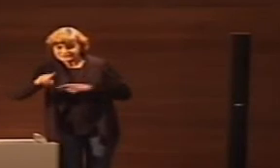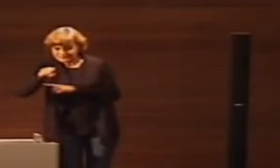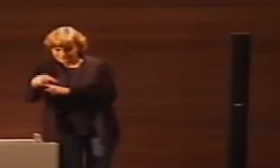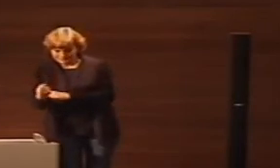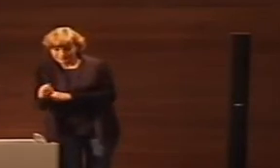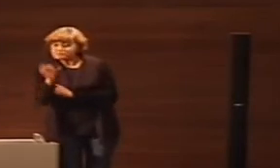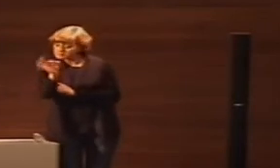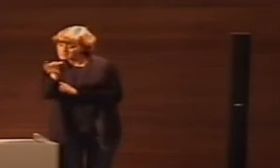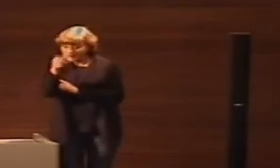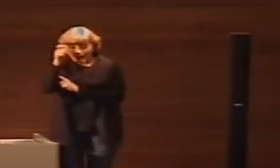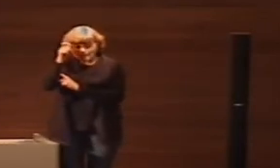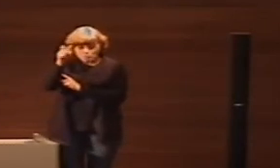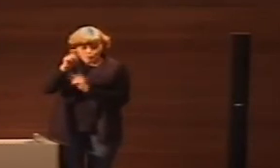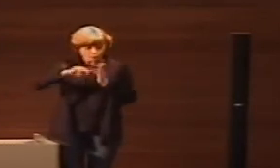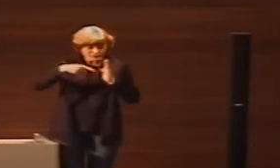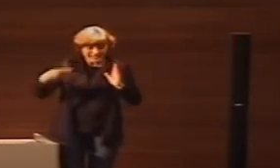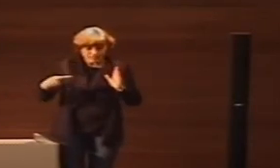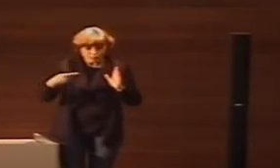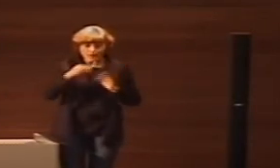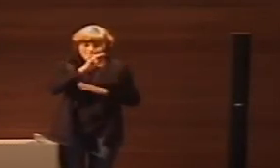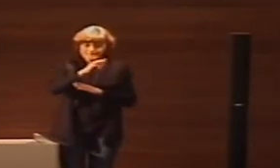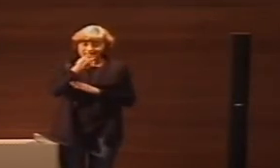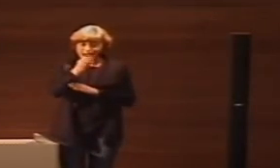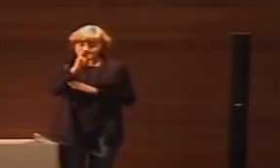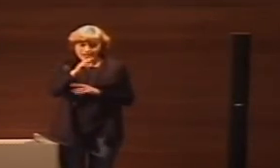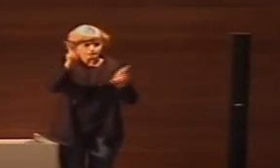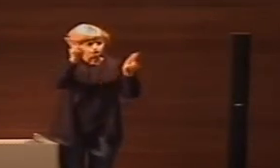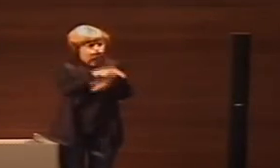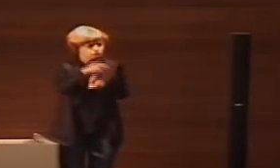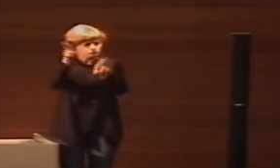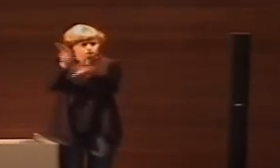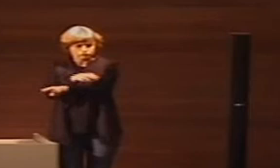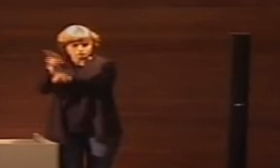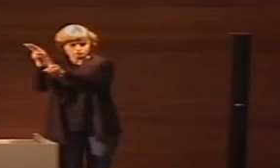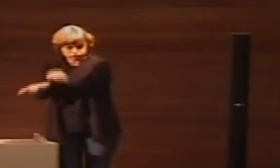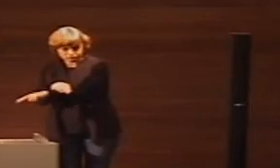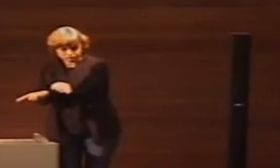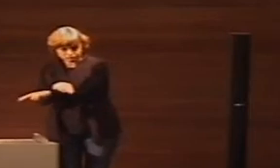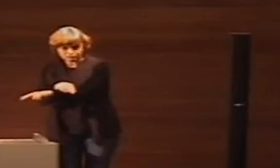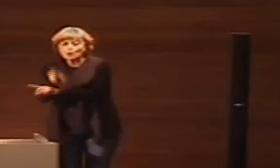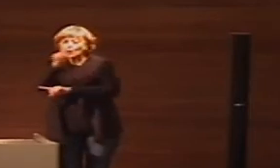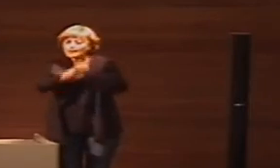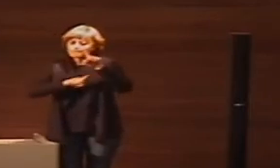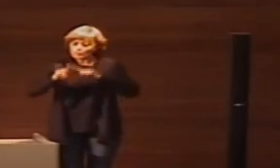los municipios guipuzcoanos el puerta a puerta. ¿Qué problema tiene el puerta a puerta en comparación con el quinto